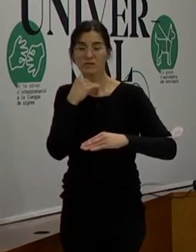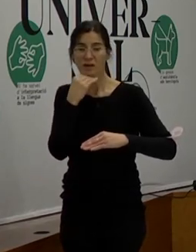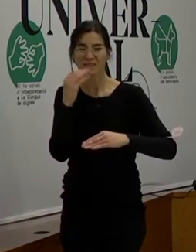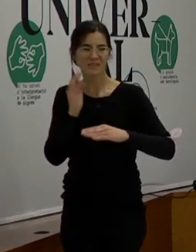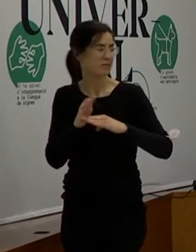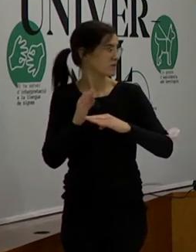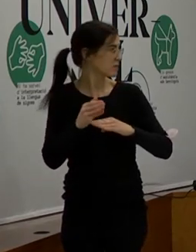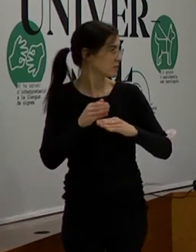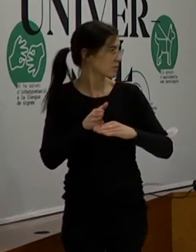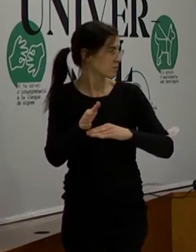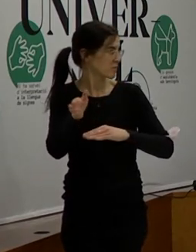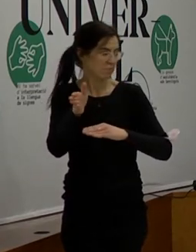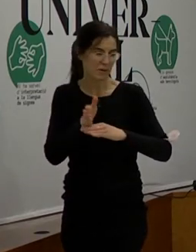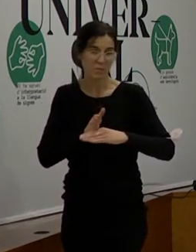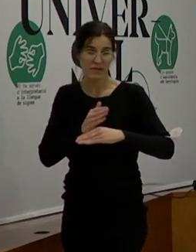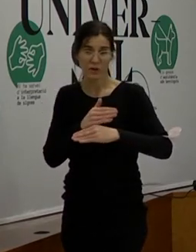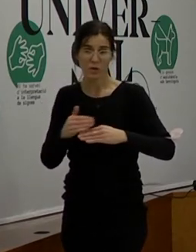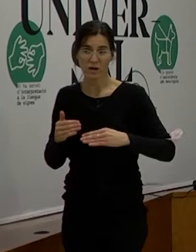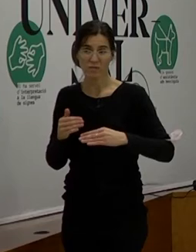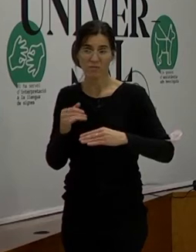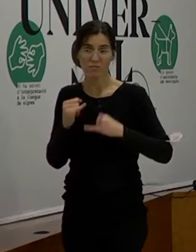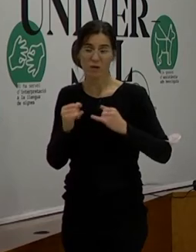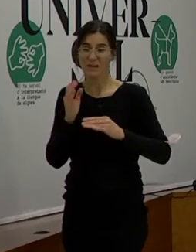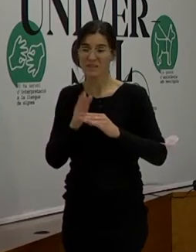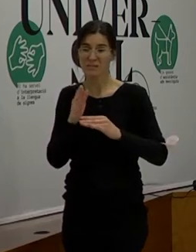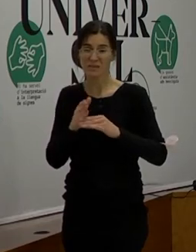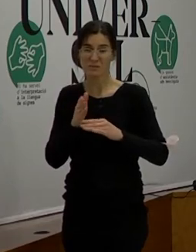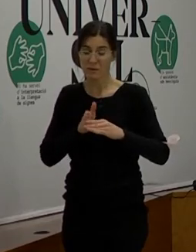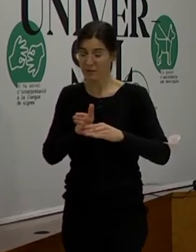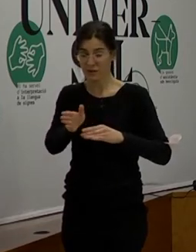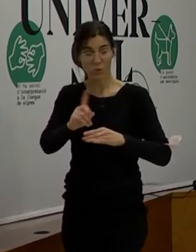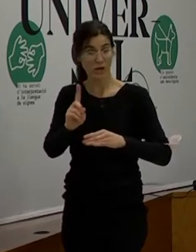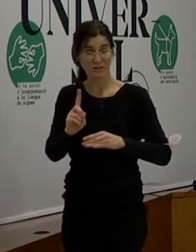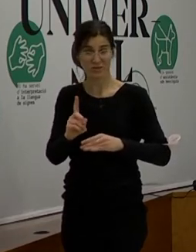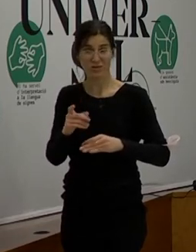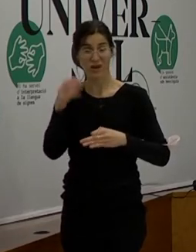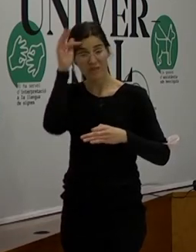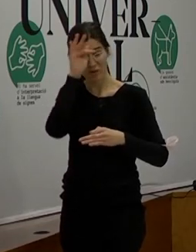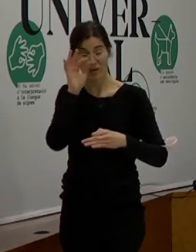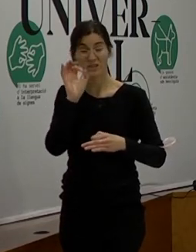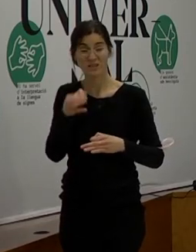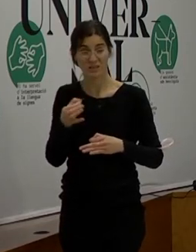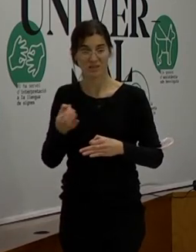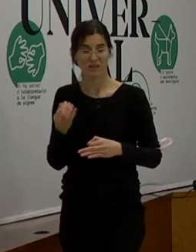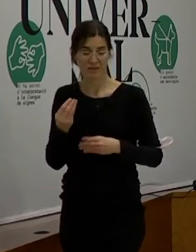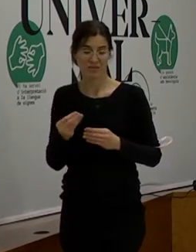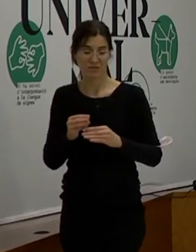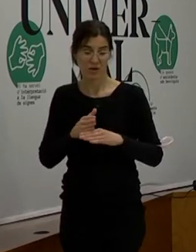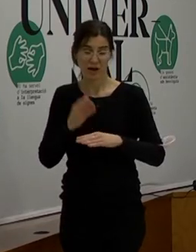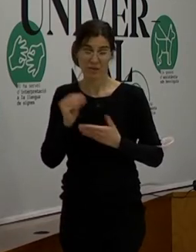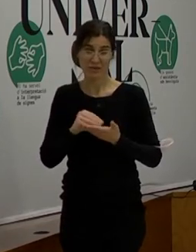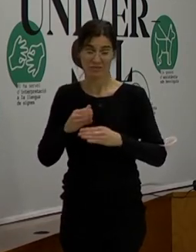que passa és que no sempre són perpendiculars. Vale. En teoria tindrien que ser-ho. Vale. Bé,